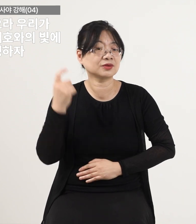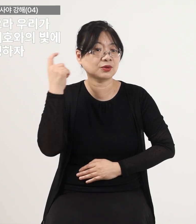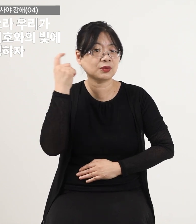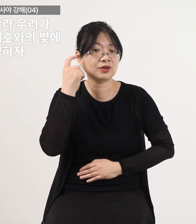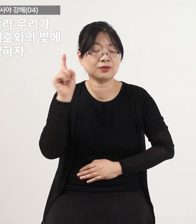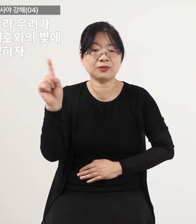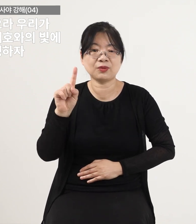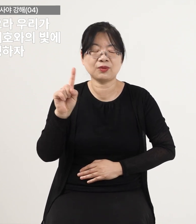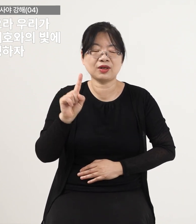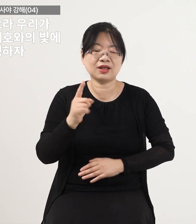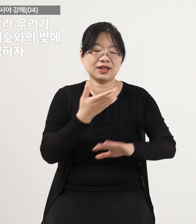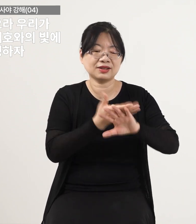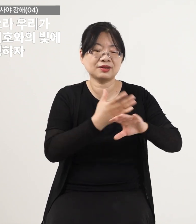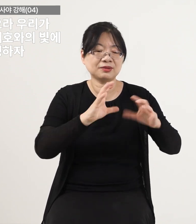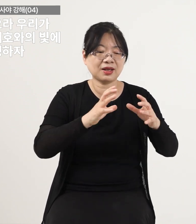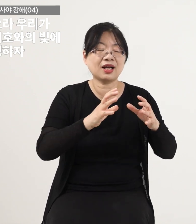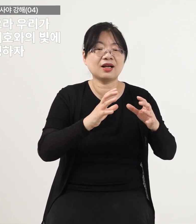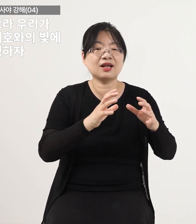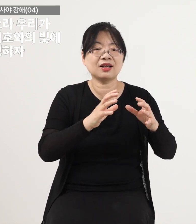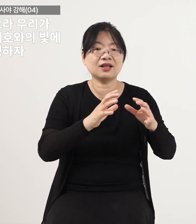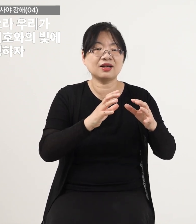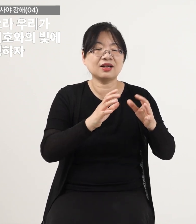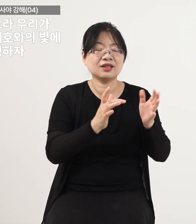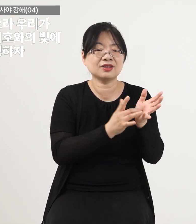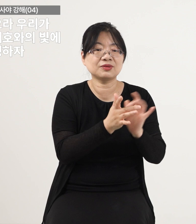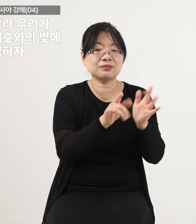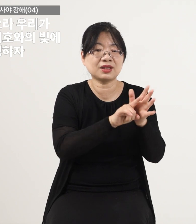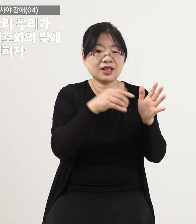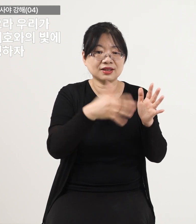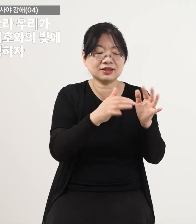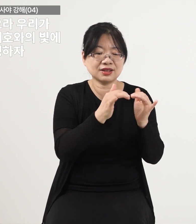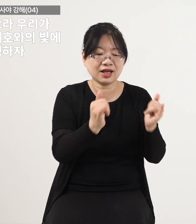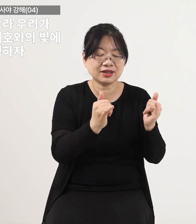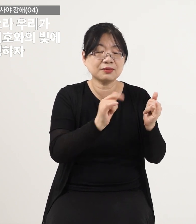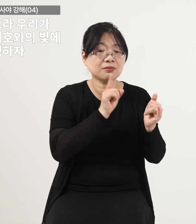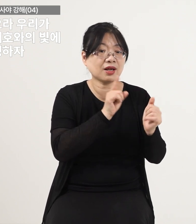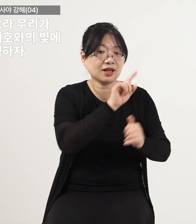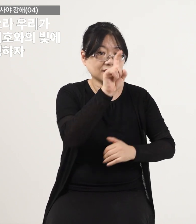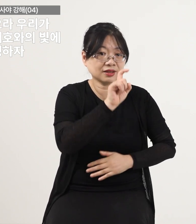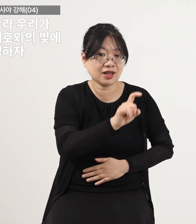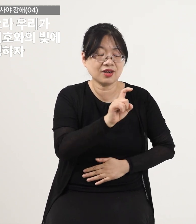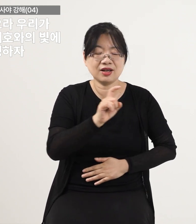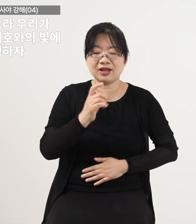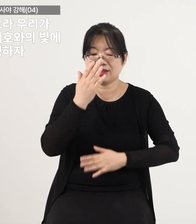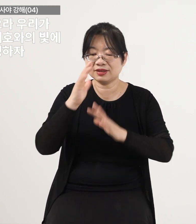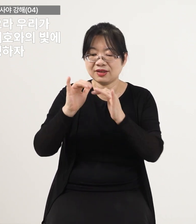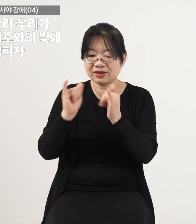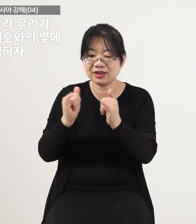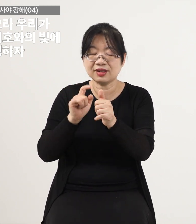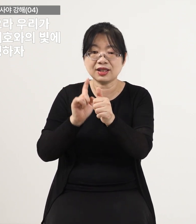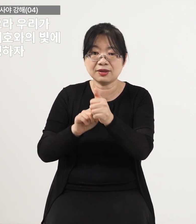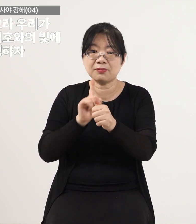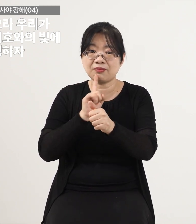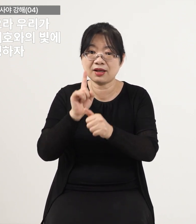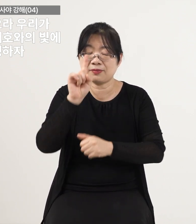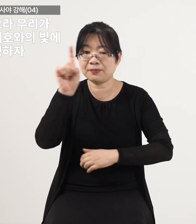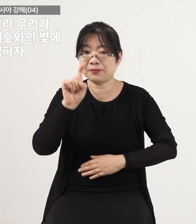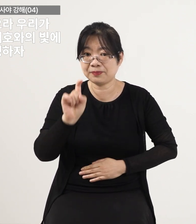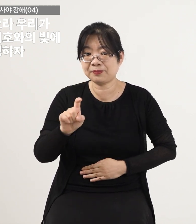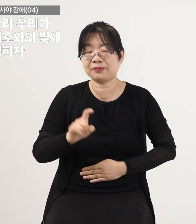소리는 이방인들이 하는 소리일까요? 이스라엘 백성들 자체가 하는 소리일까요?